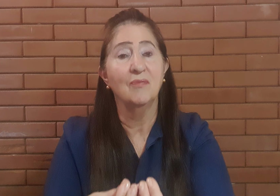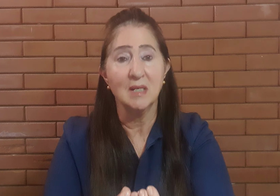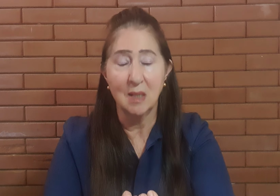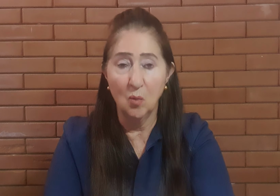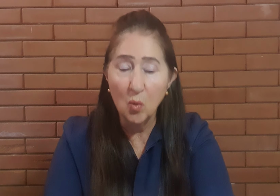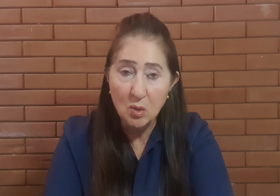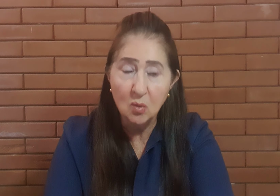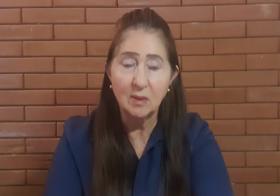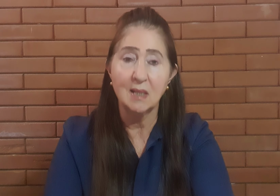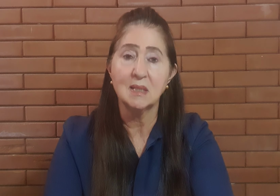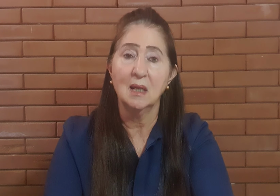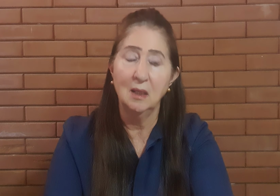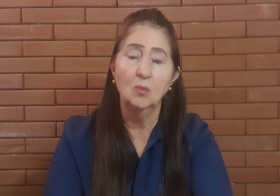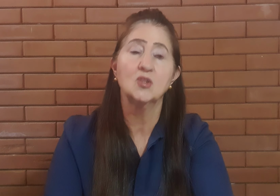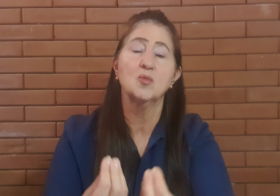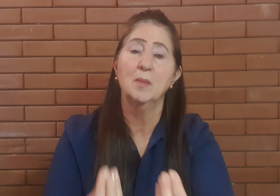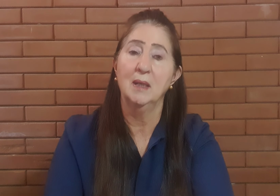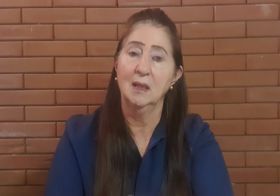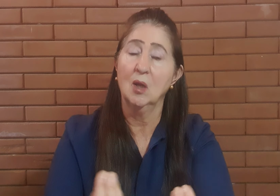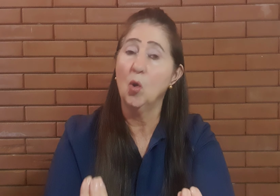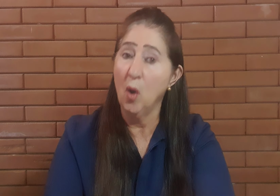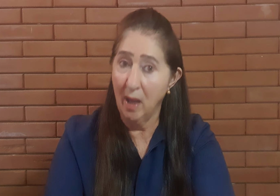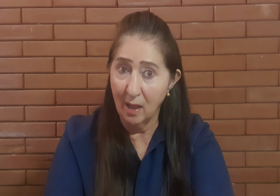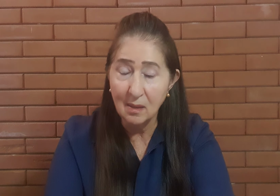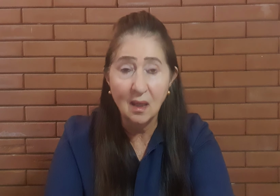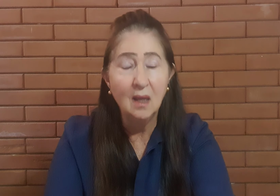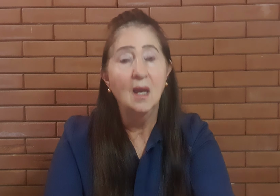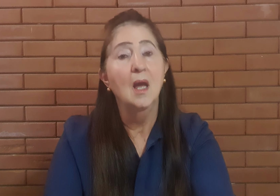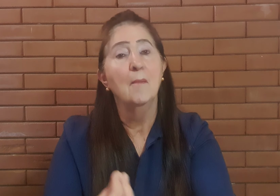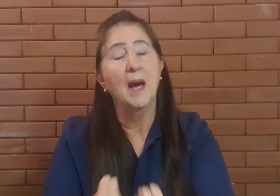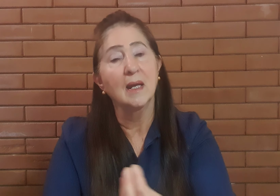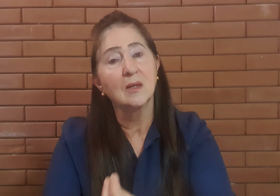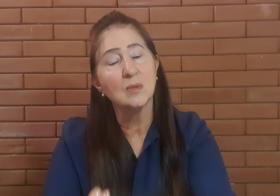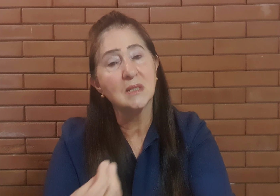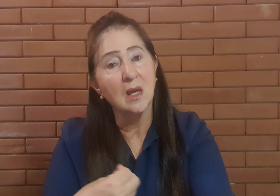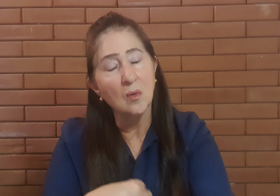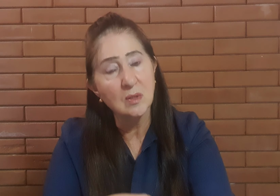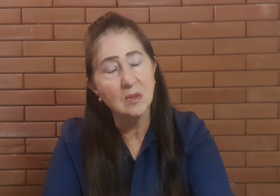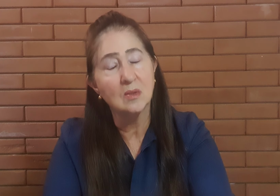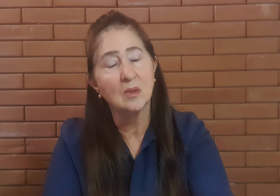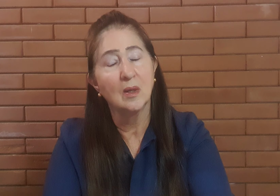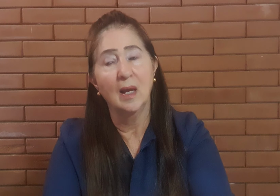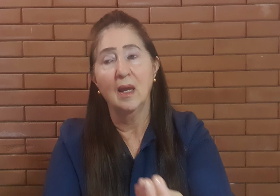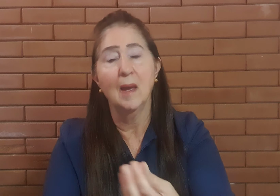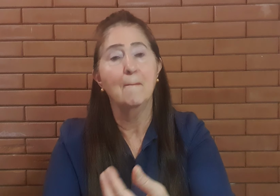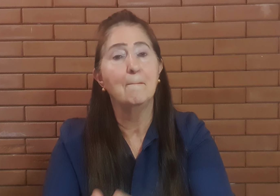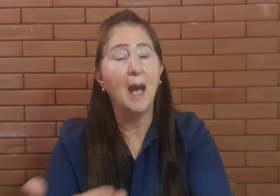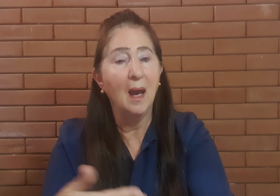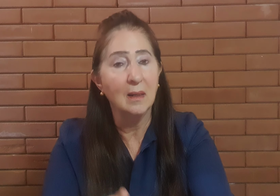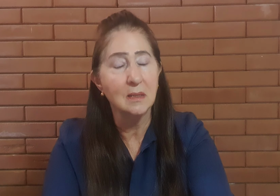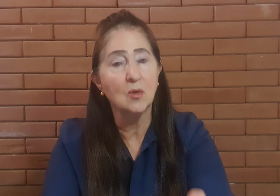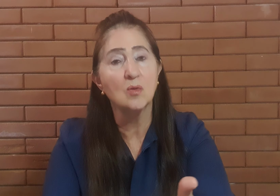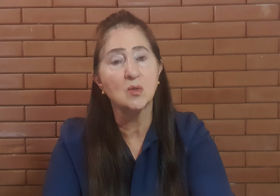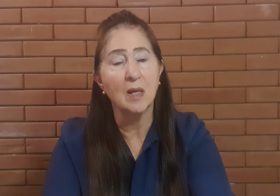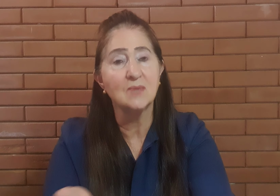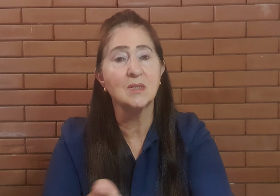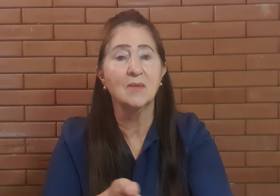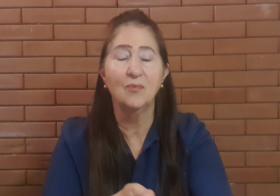faça uso dessa língua de uma maneira correta, para que os seus pares com os quais você for